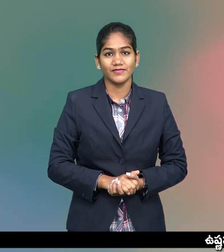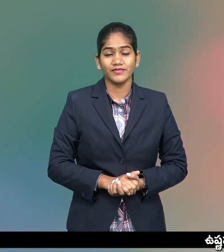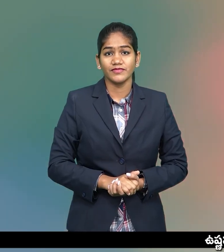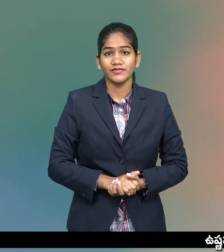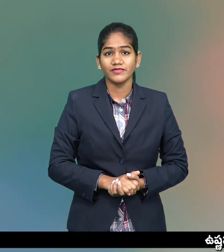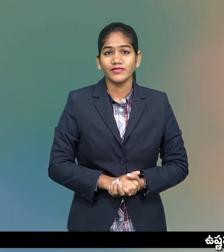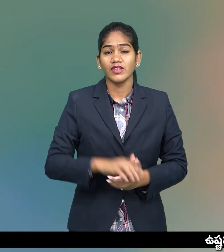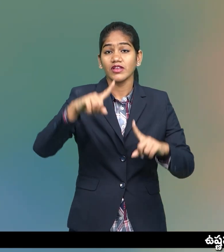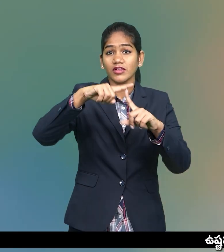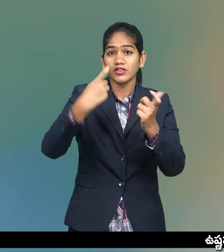ఉష్ణమండల మండలం,